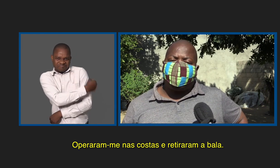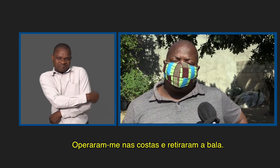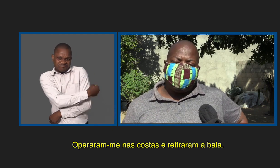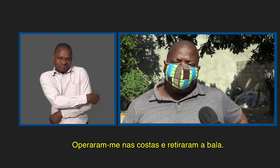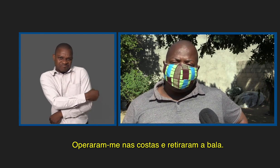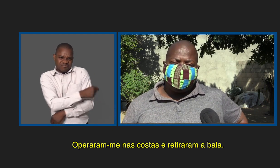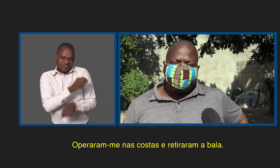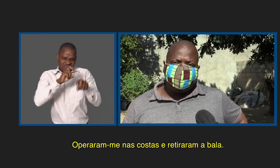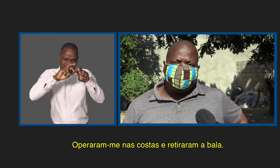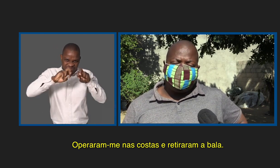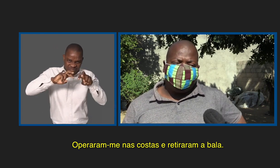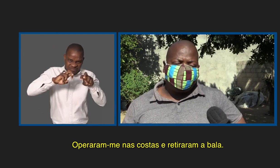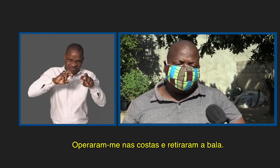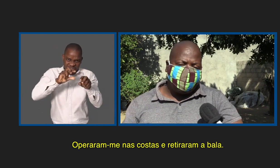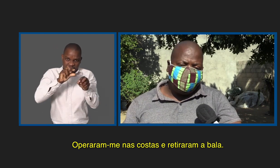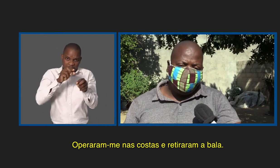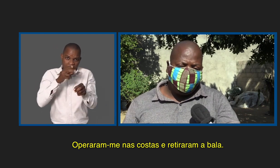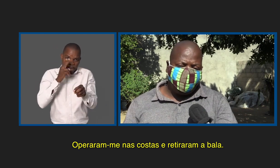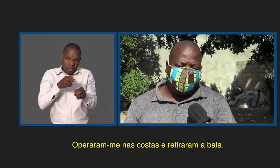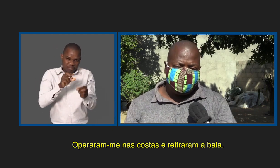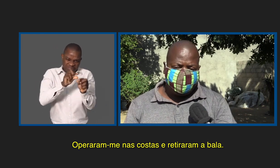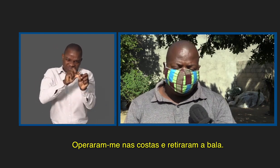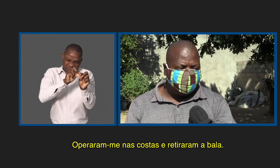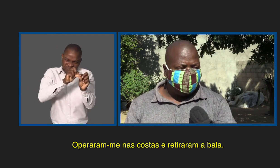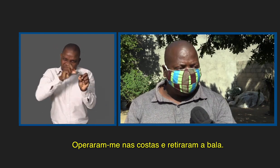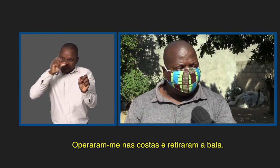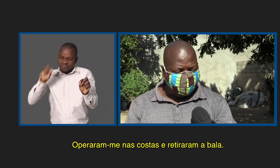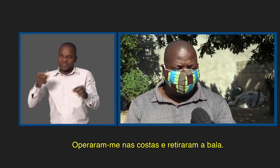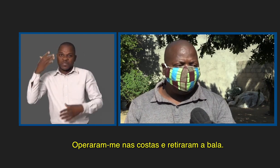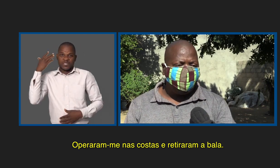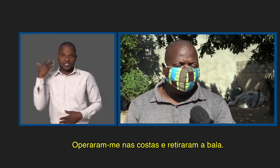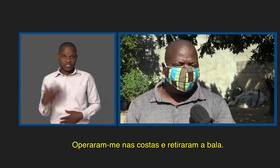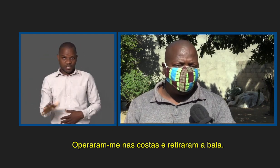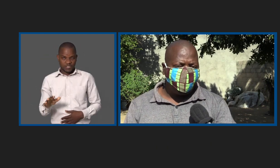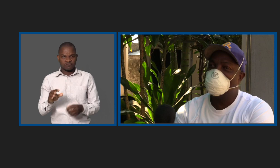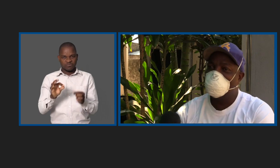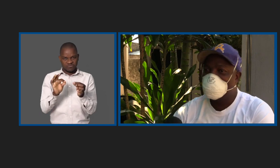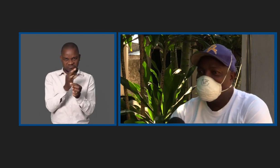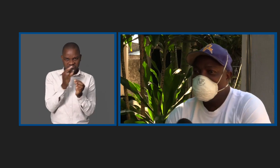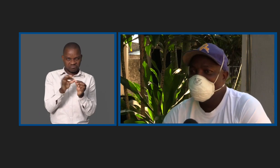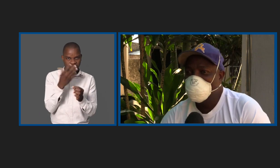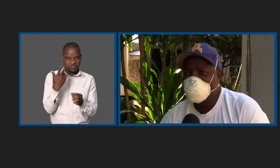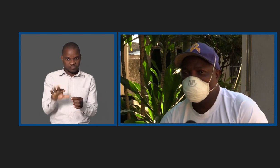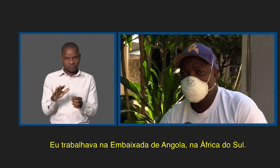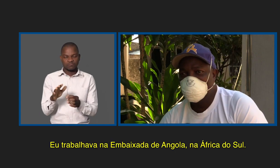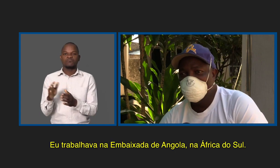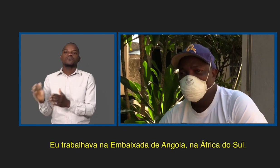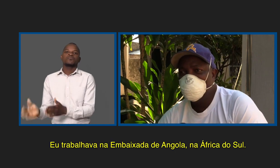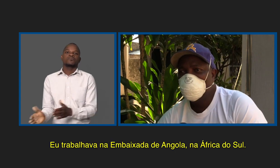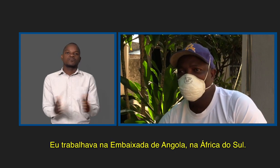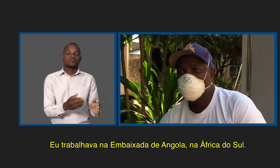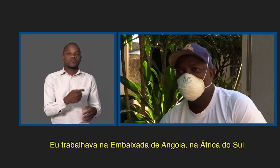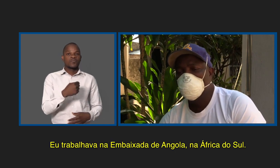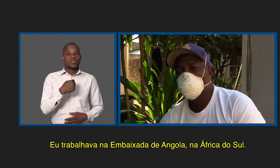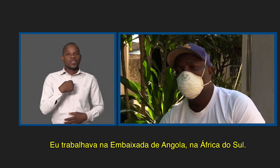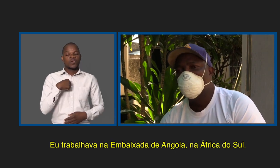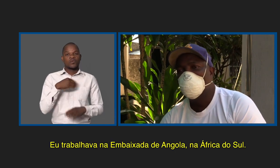Tiraram a bala, tentaram fixar o sítio onde a bala entrou. Eu estava trabalhando na África do Sul